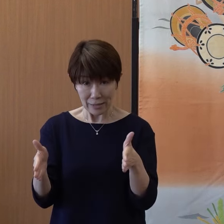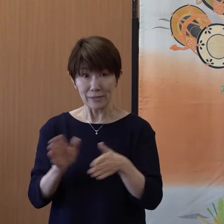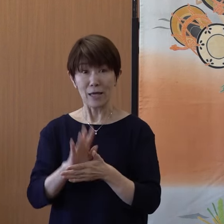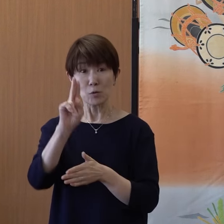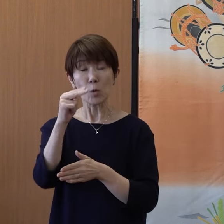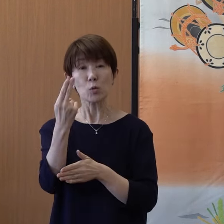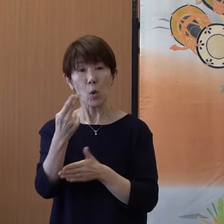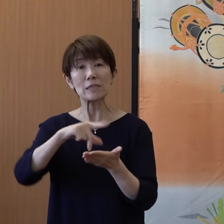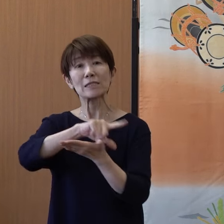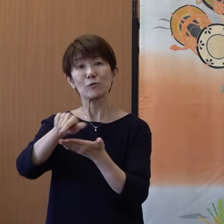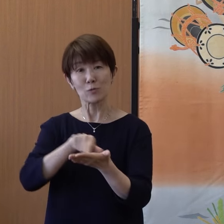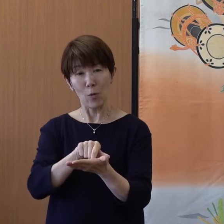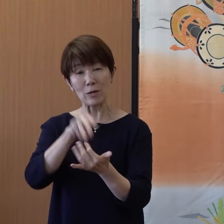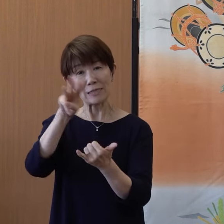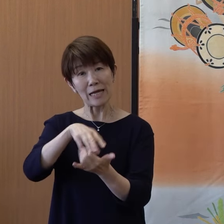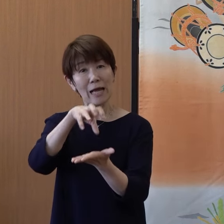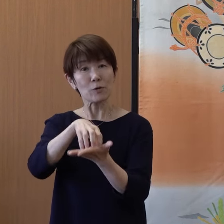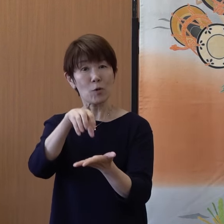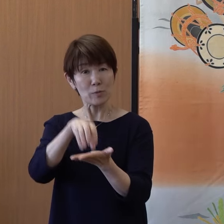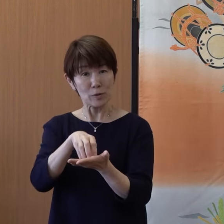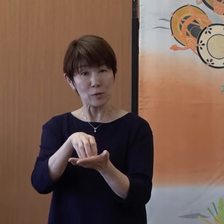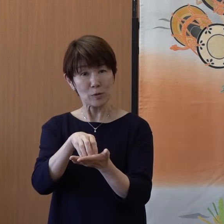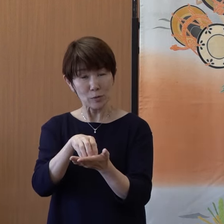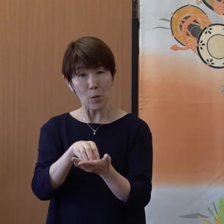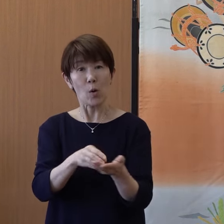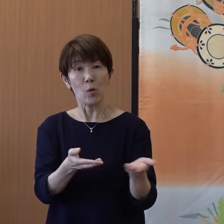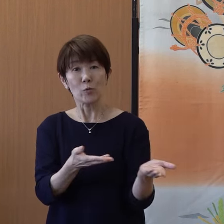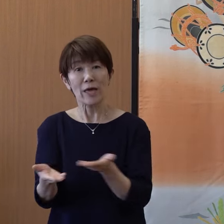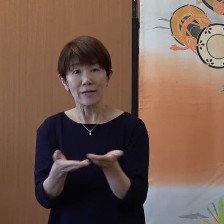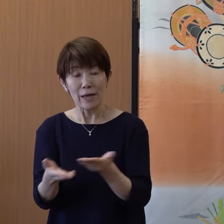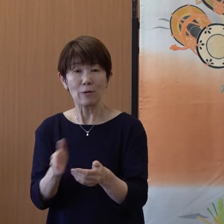棄物の受け入れを支援してまいります。